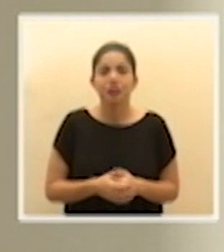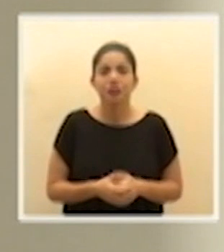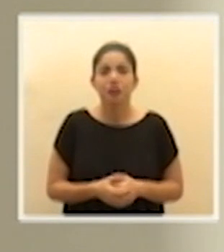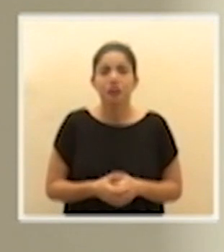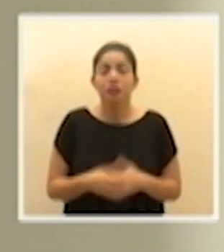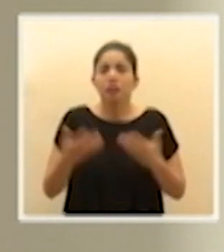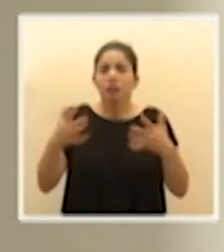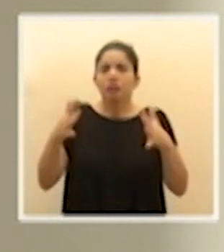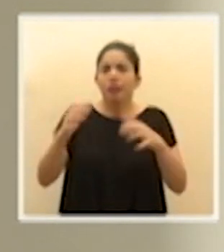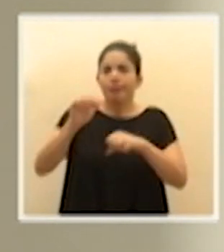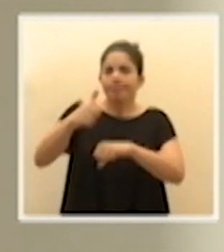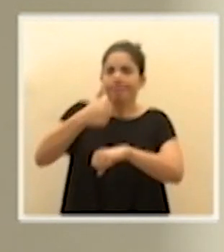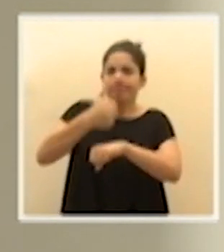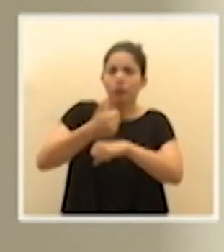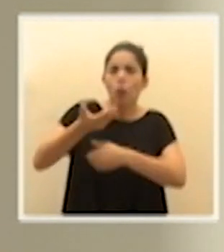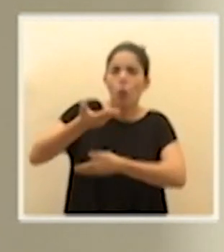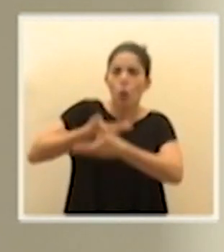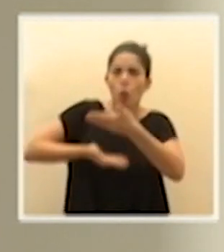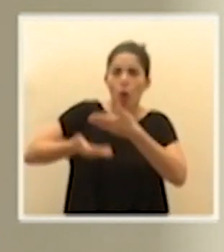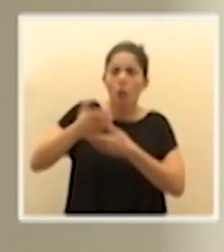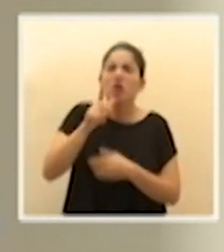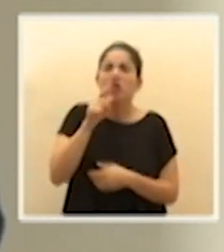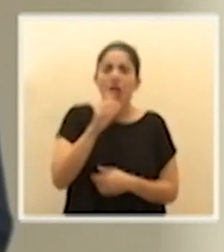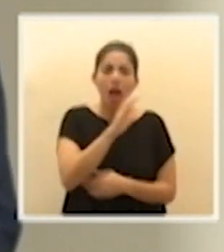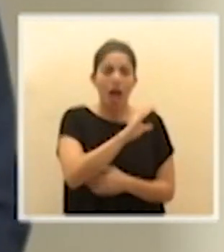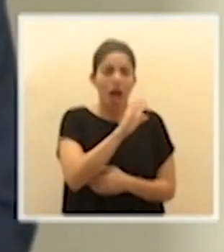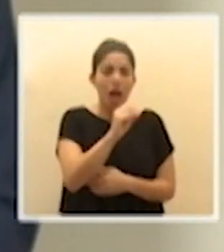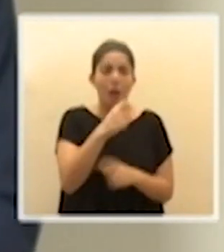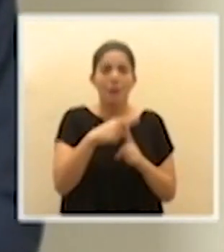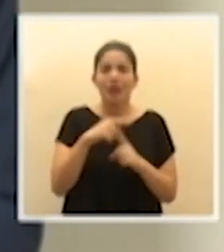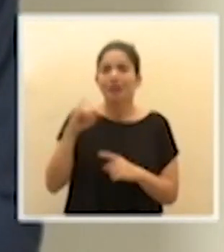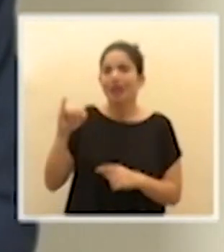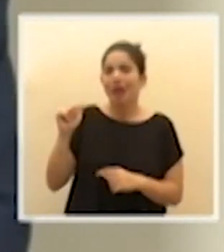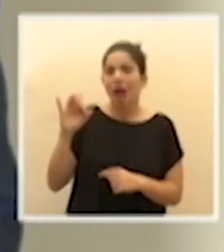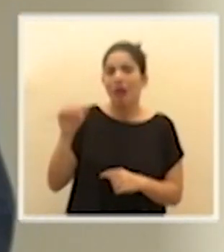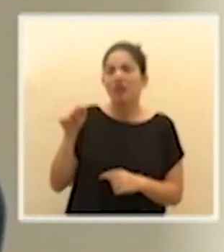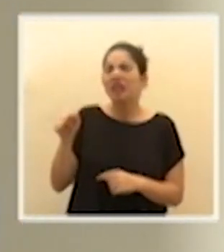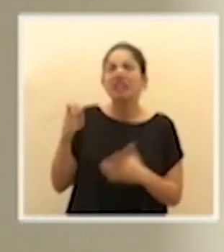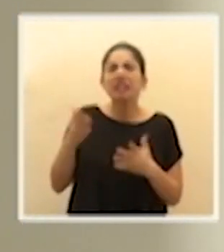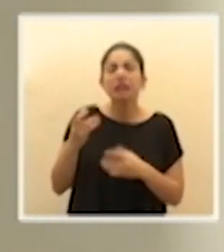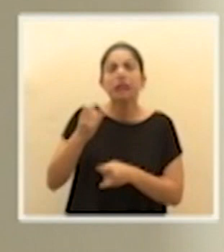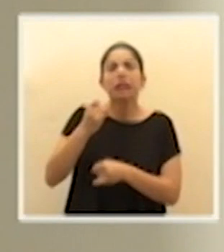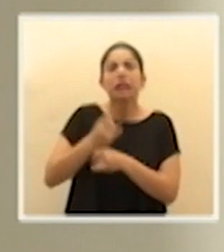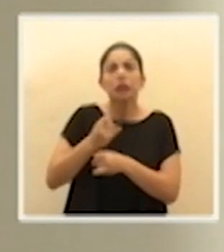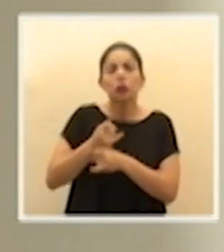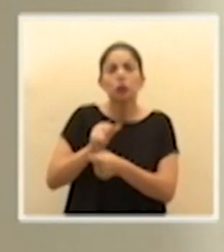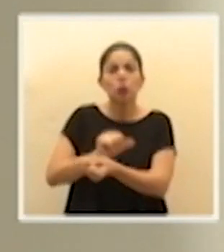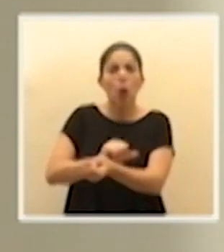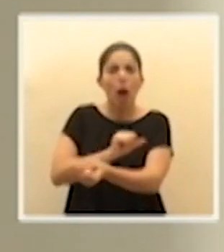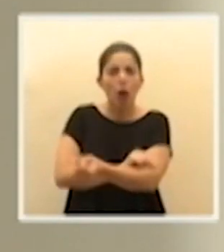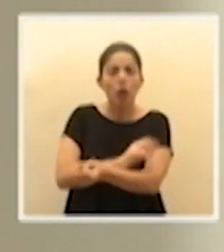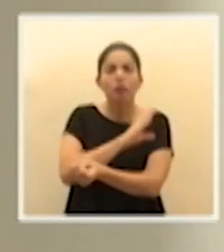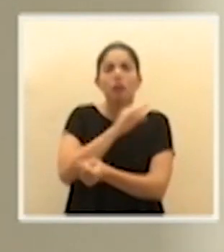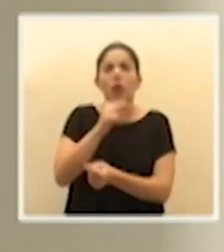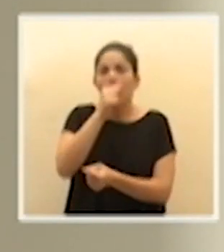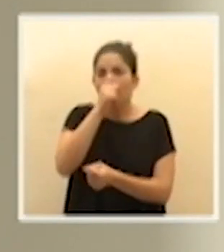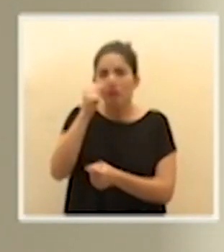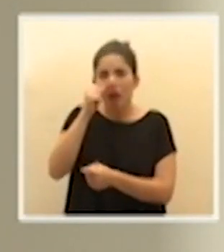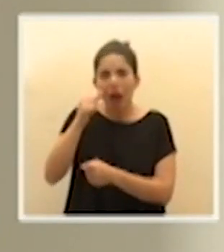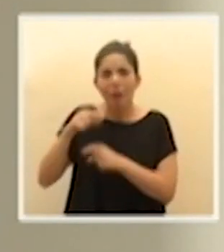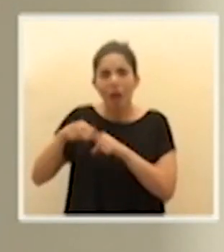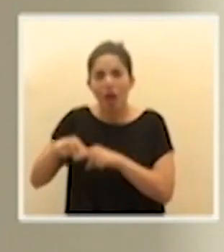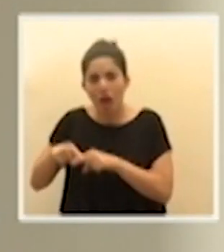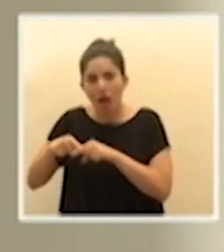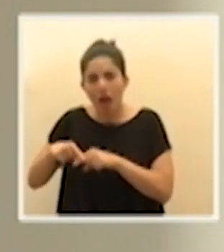Se estableció una colaboración entre la Caja y el IAFA, que es el Instituto sobre Alcoholismo y Farmacodependencia,